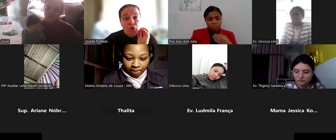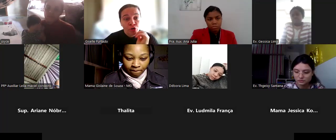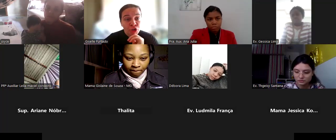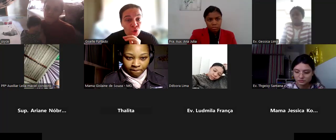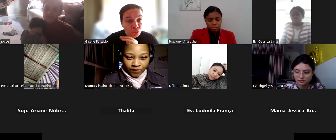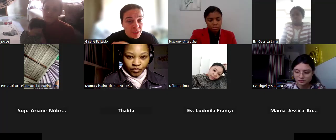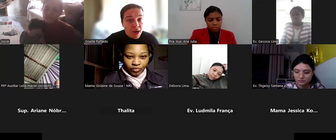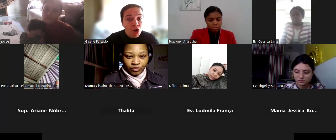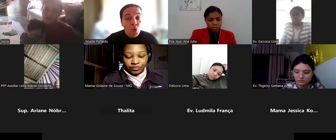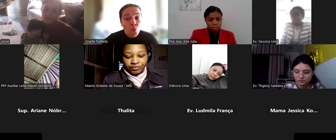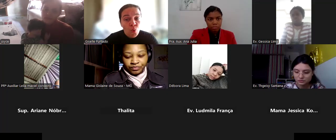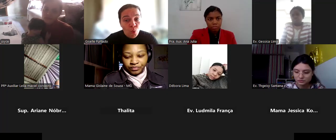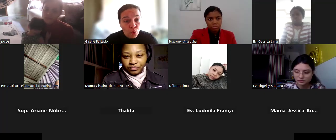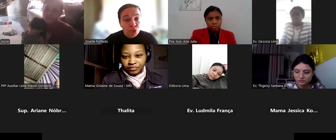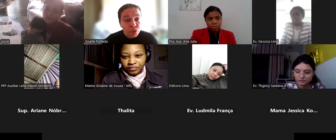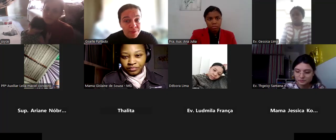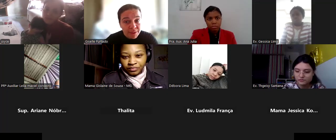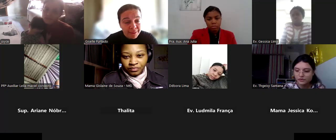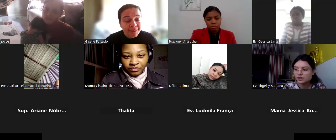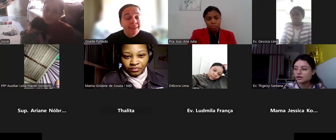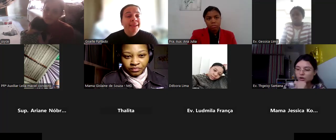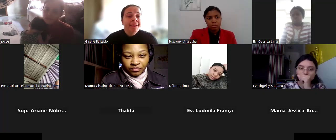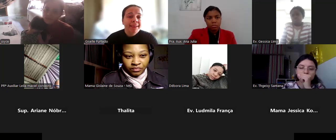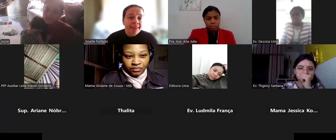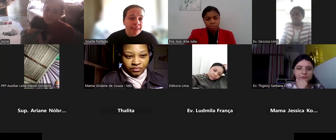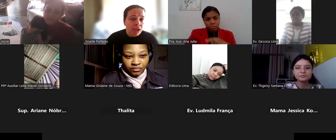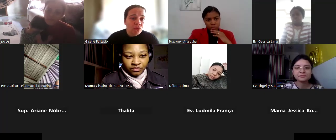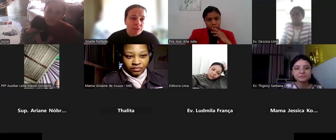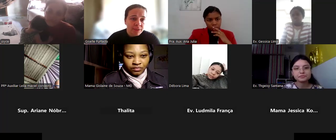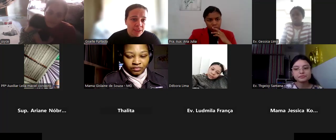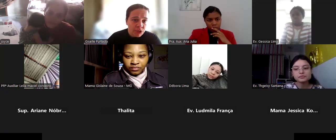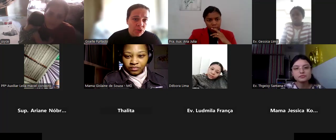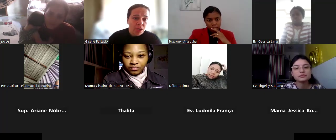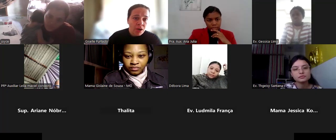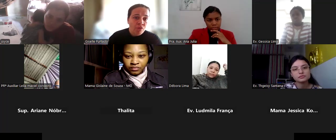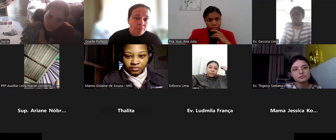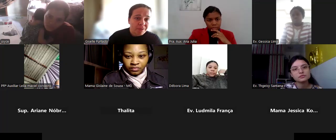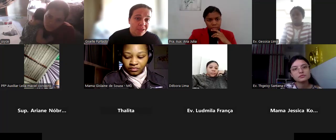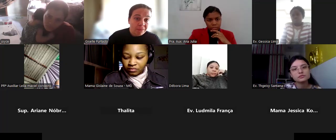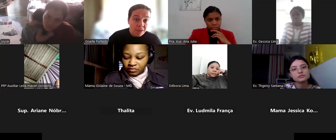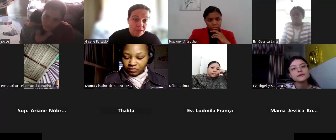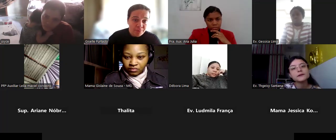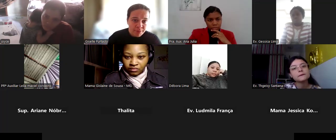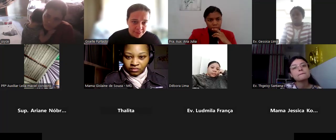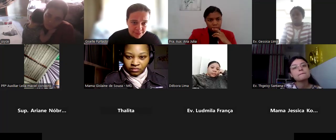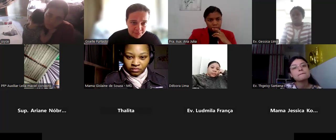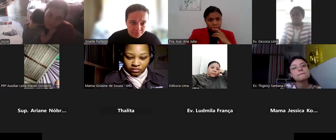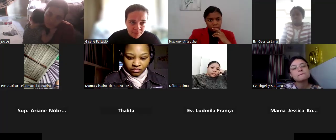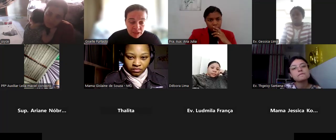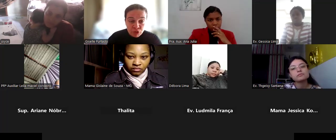pode encontrar um ou outro, sim, que não seja alfabetizado em Libras. Então, a